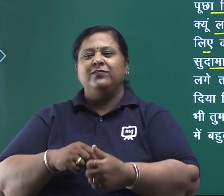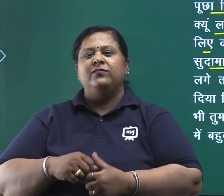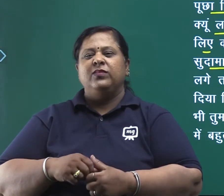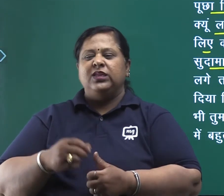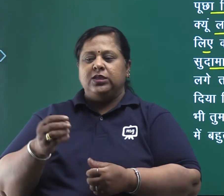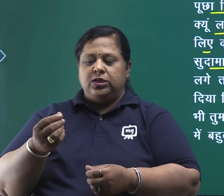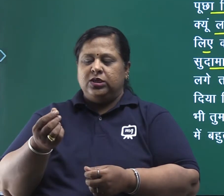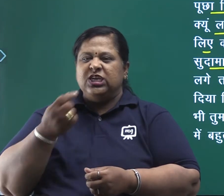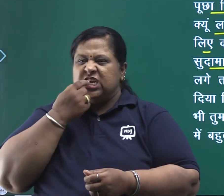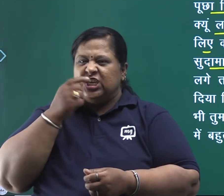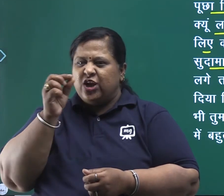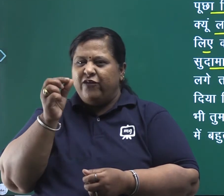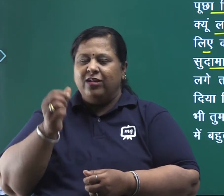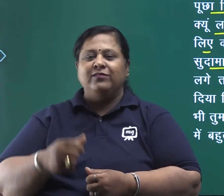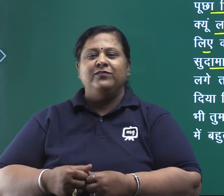चावल